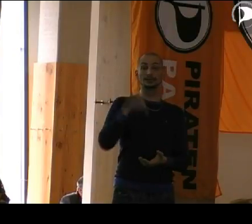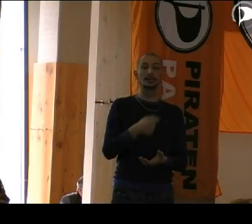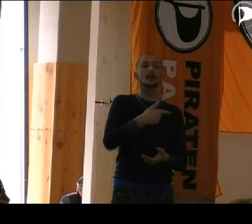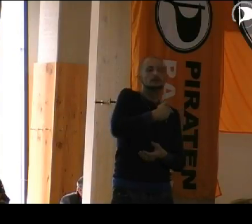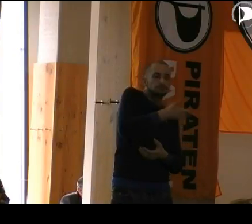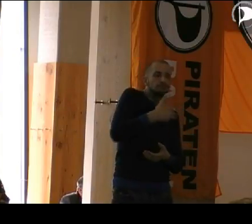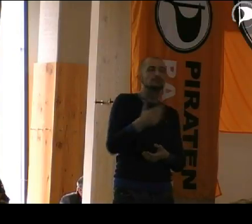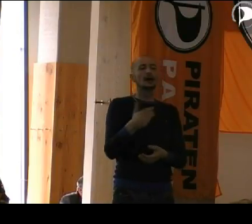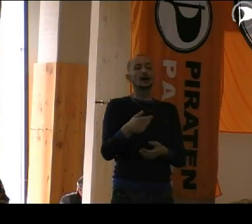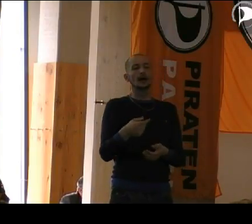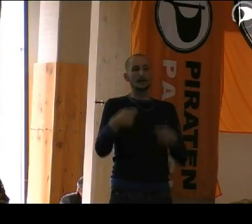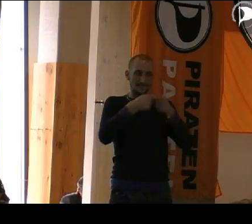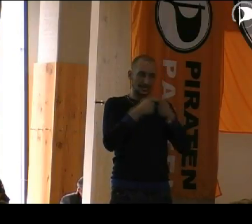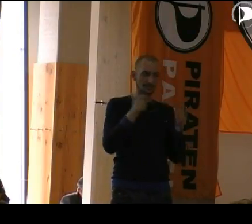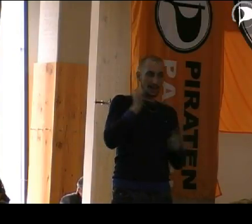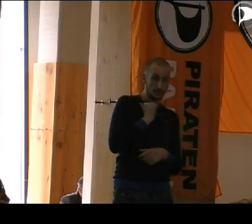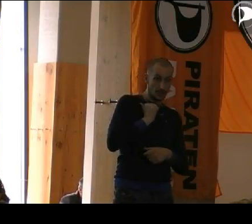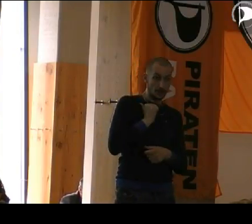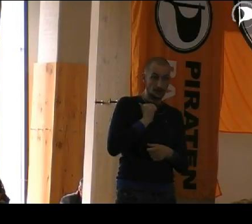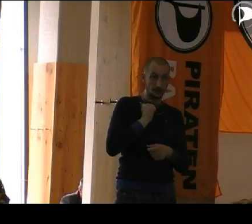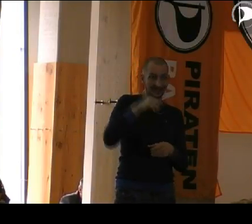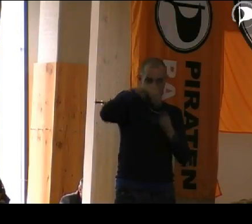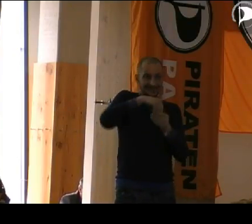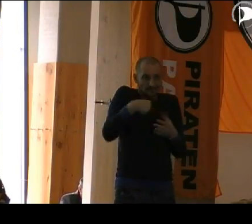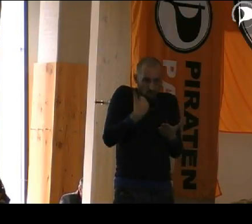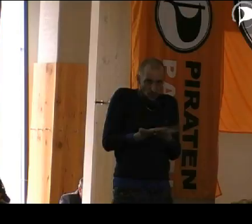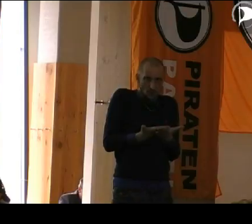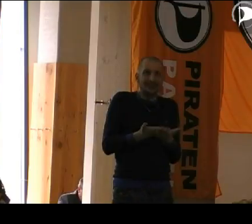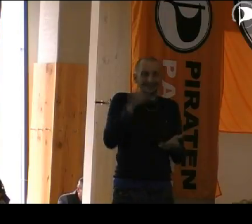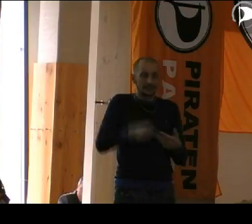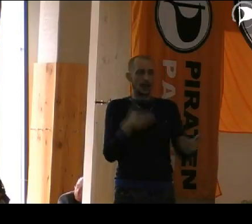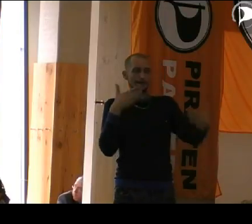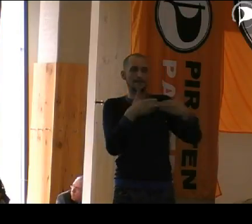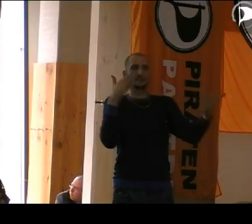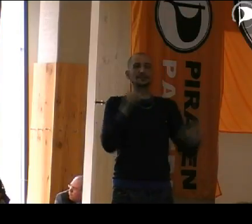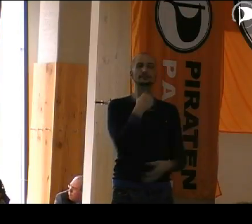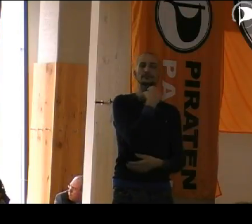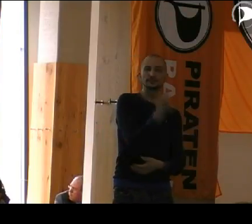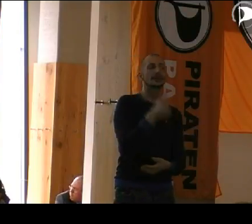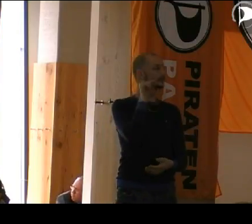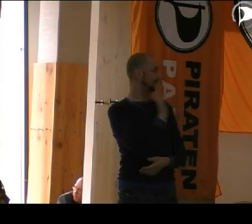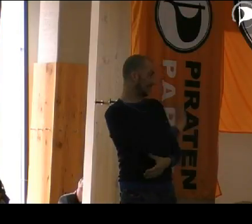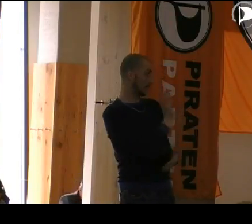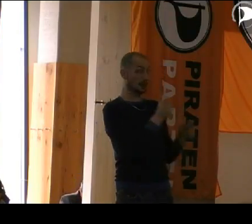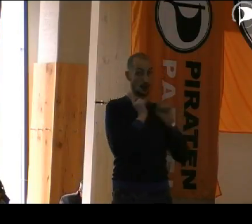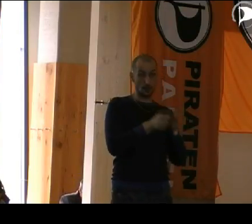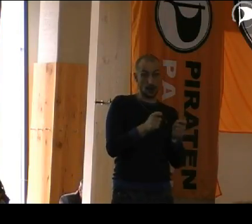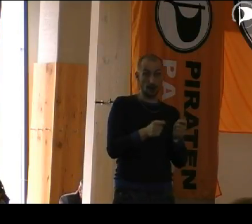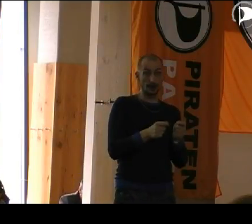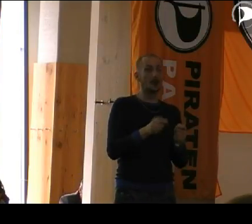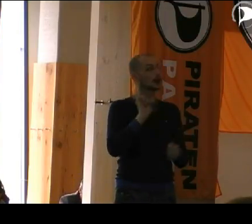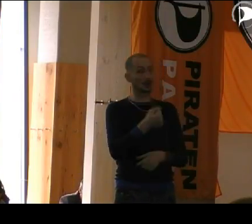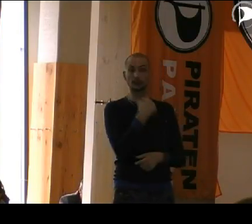mitgliedsbeiträge sowie sie ist aktuell insofern widerspricht ist natürlich dem punkt eindeutig ein mann fragt wie kann ich das nicht